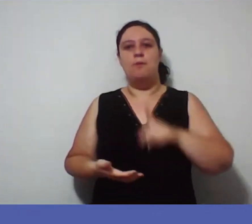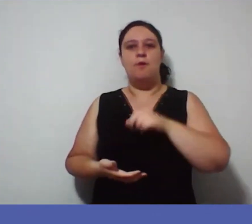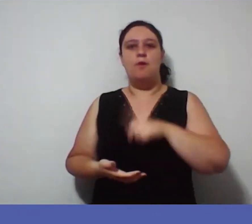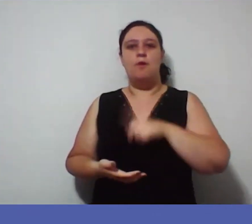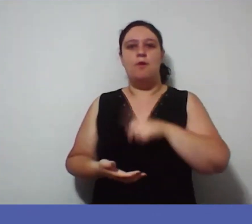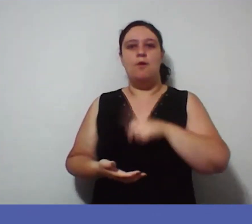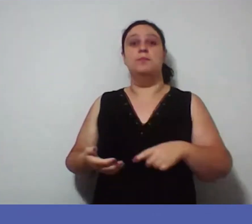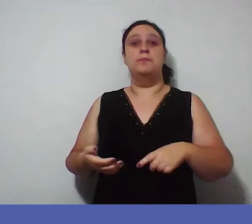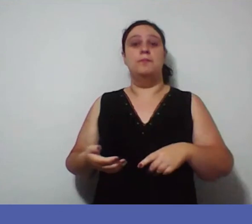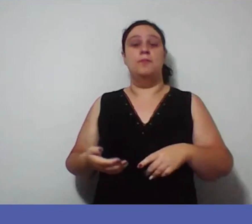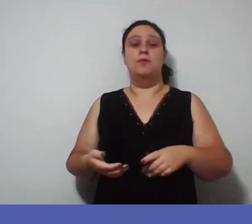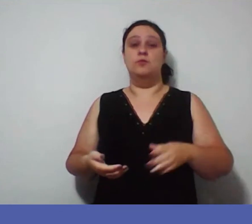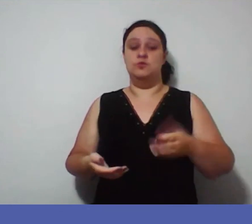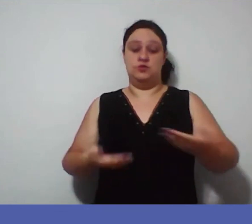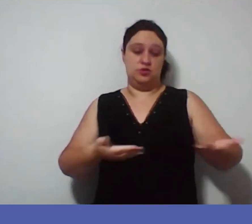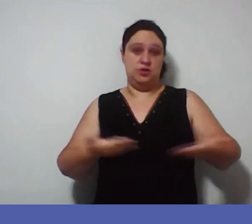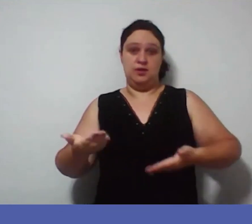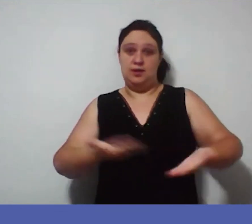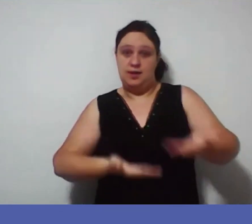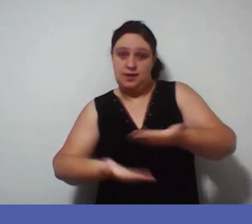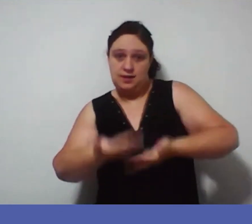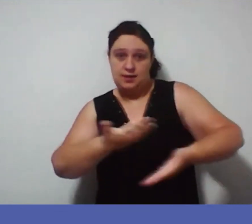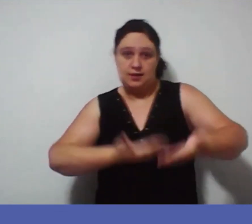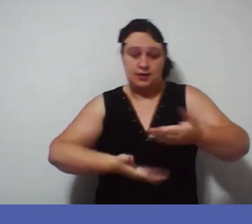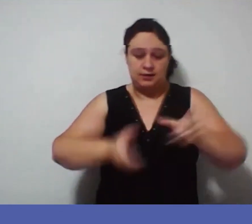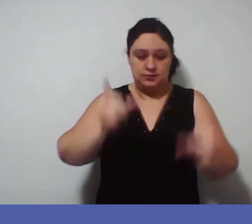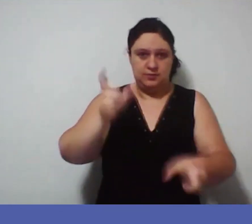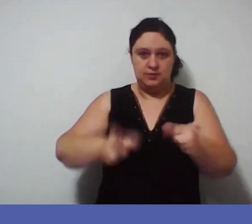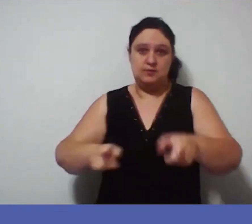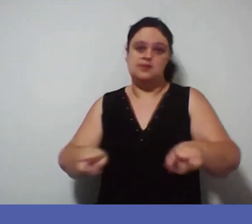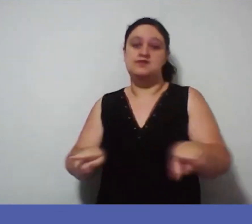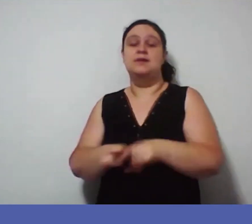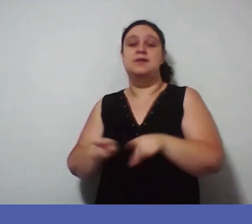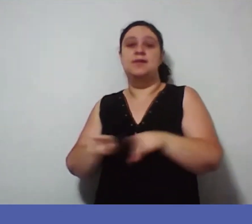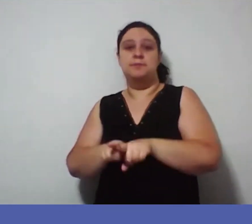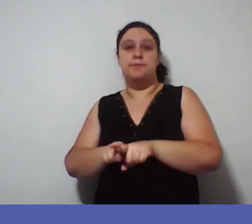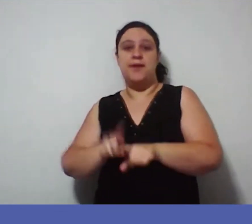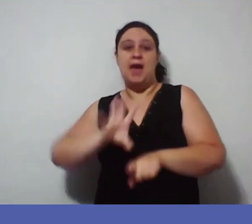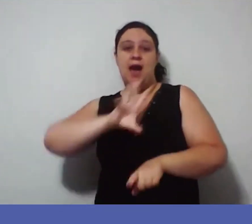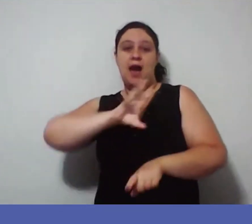Enfim, amar o próximo como a si mesmo.